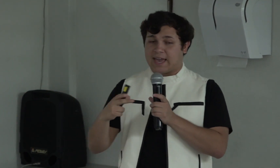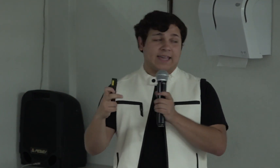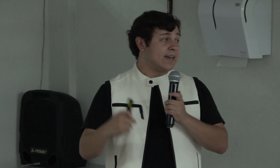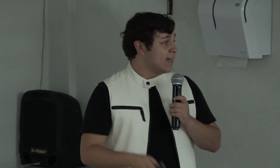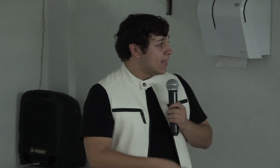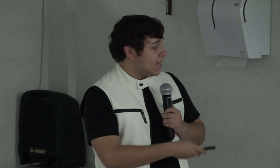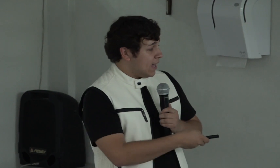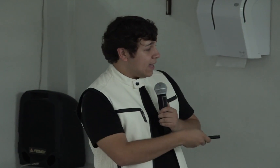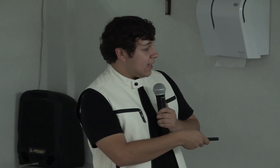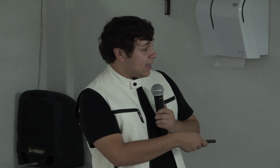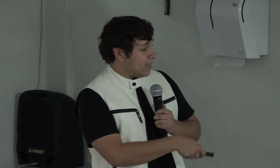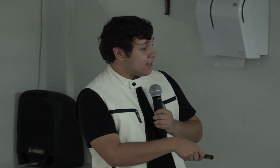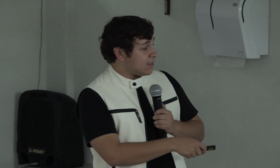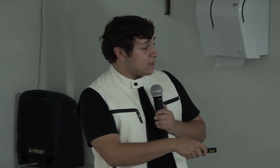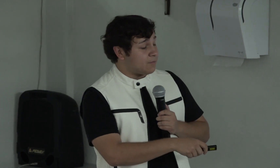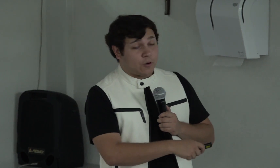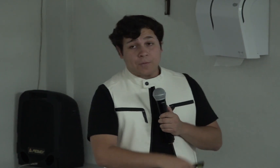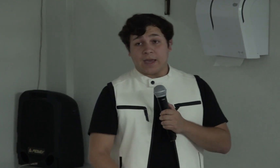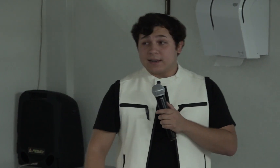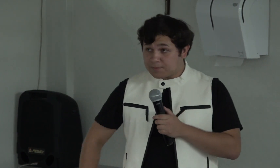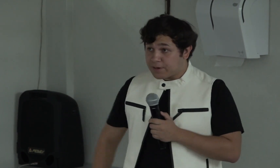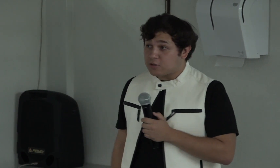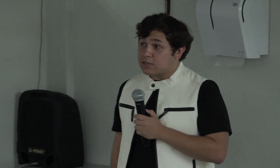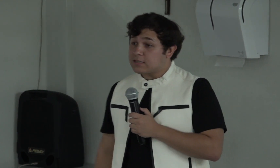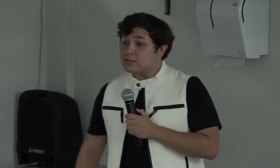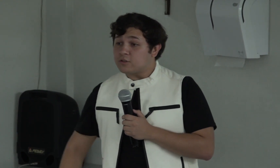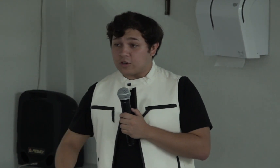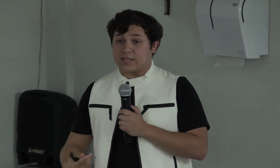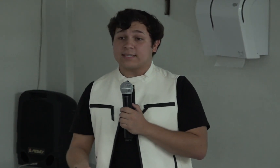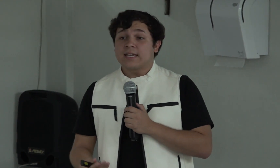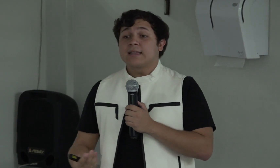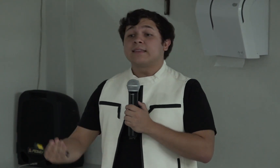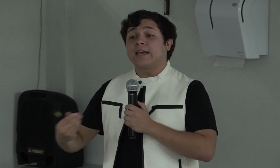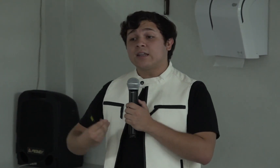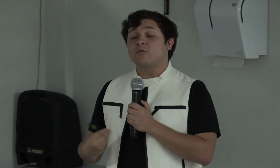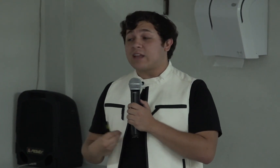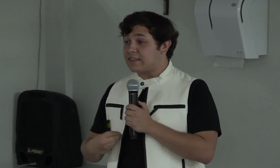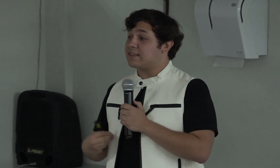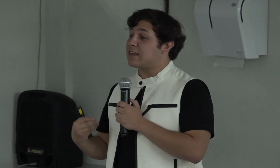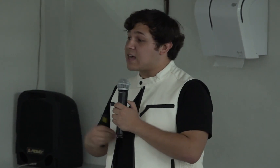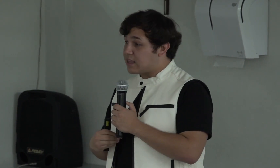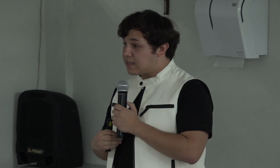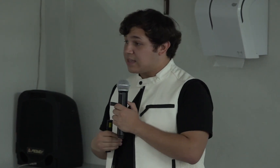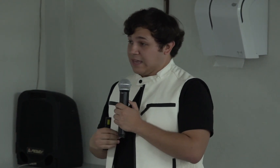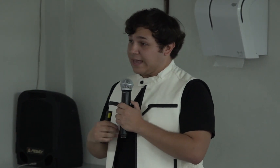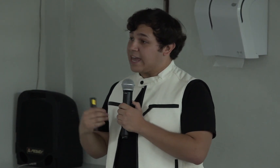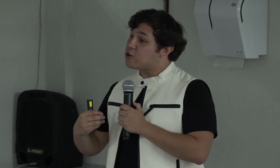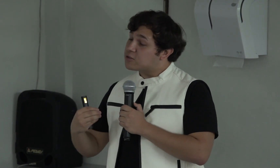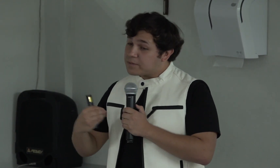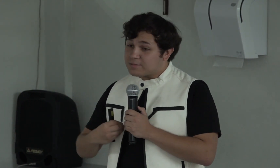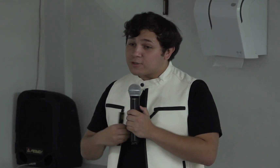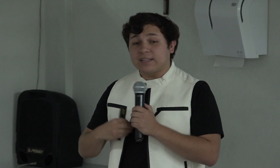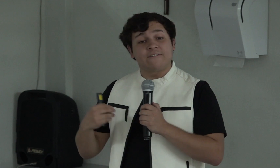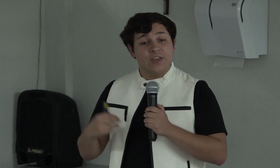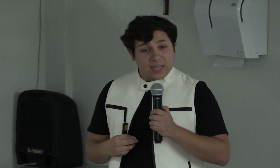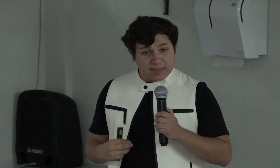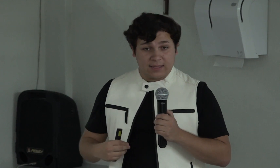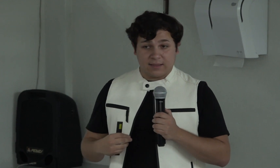haya. Identidad propia. Las personas sordas tienen una identidad que ellos mismos defienden, que